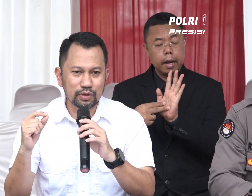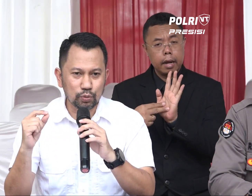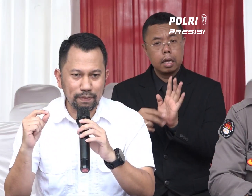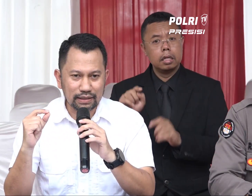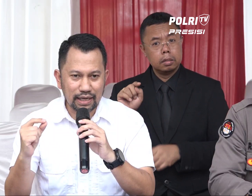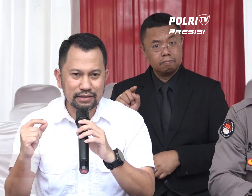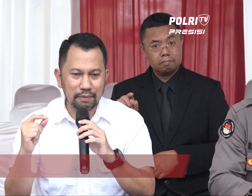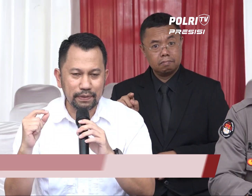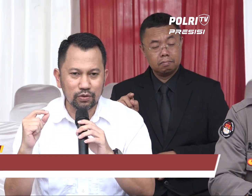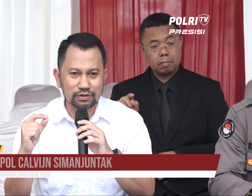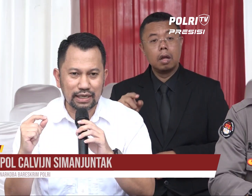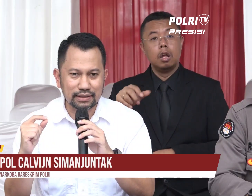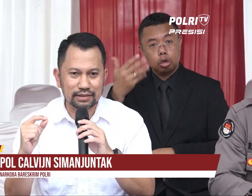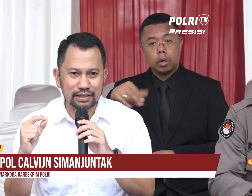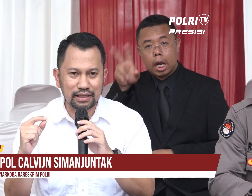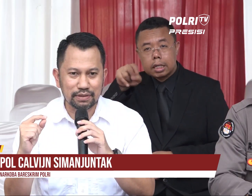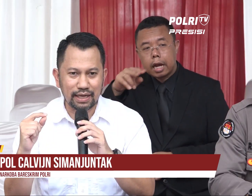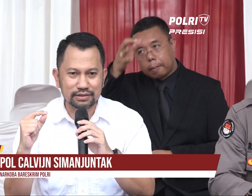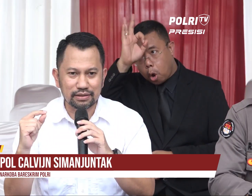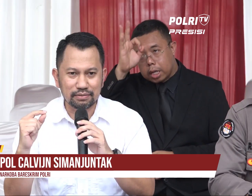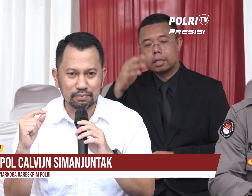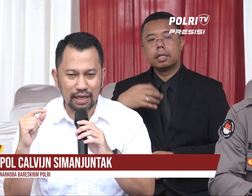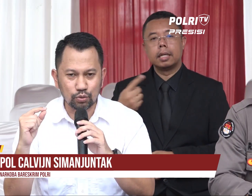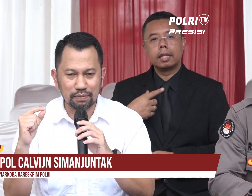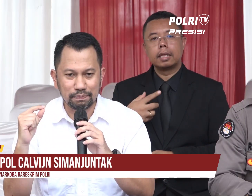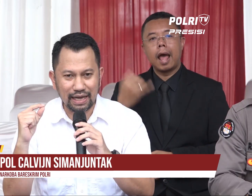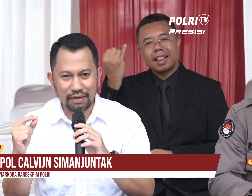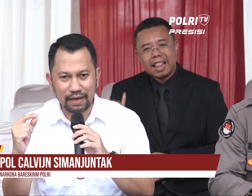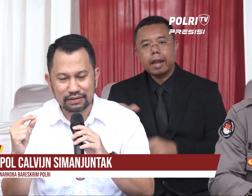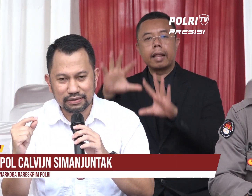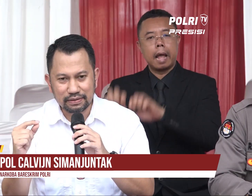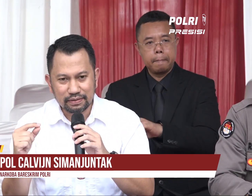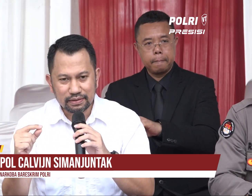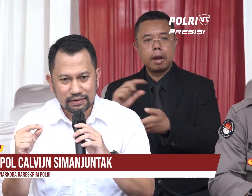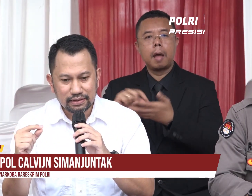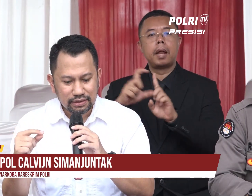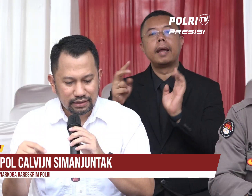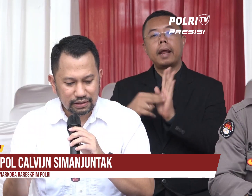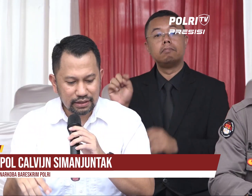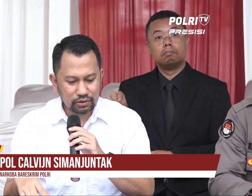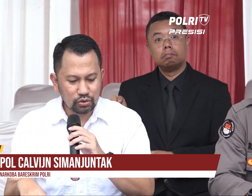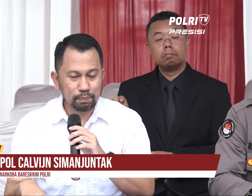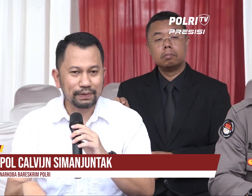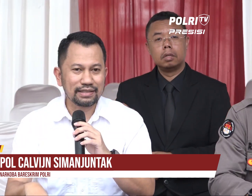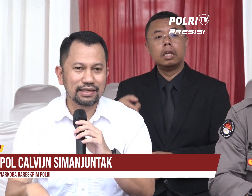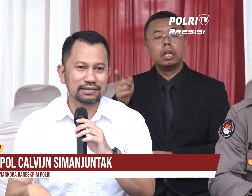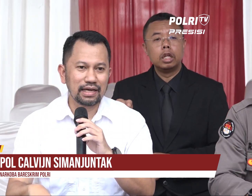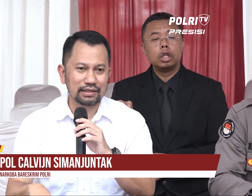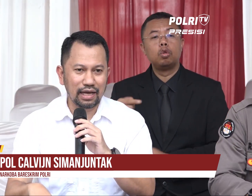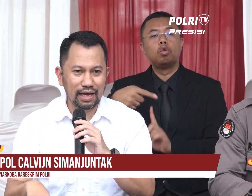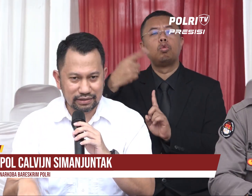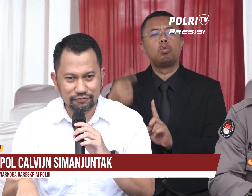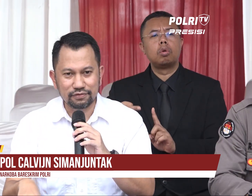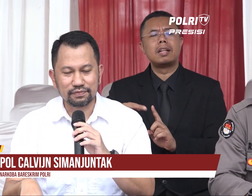yang merupakan DPO terakhir kita berhasil melakukan penangkapan itu perannya